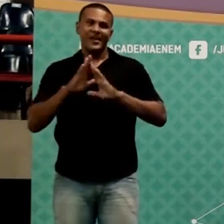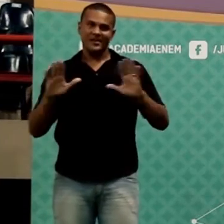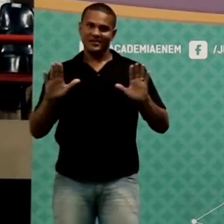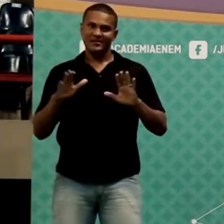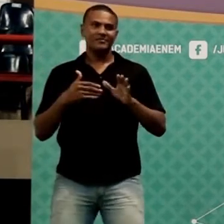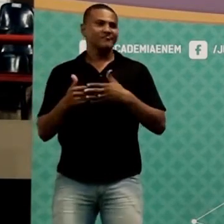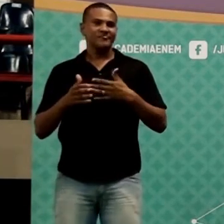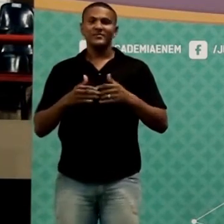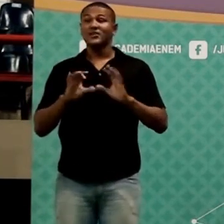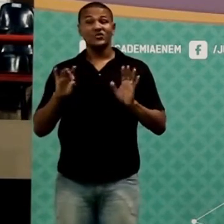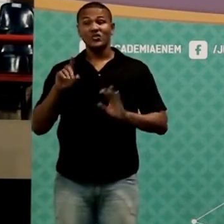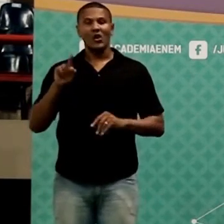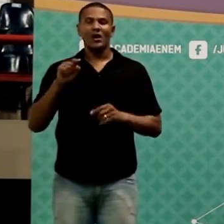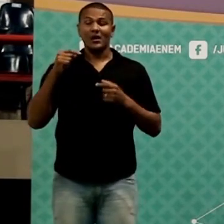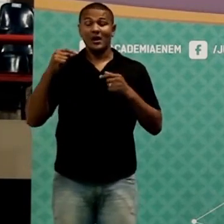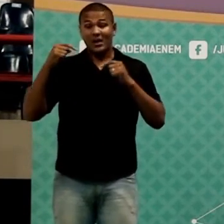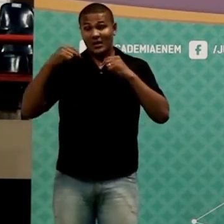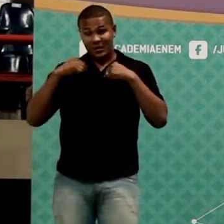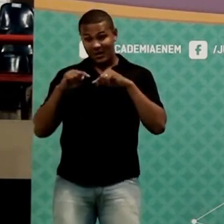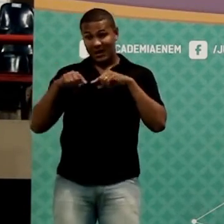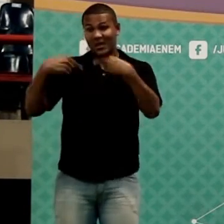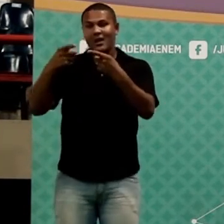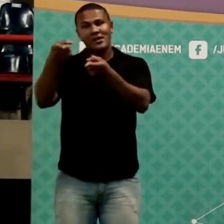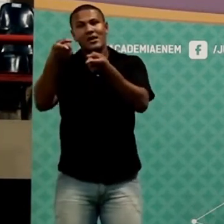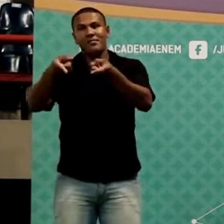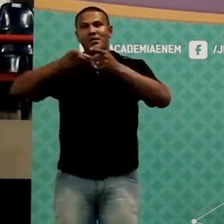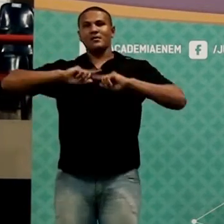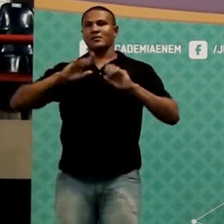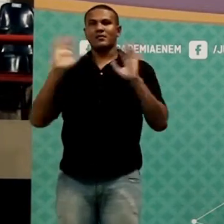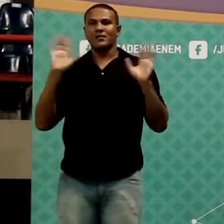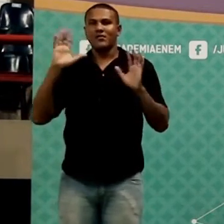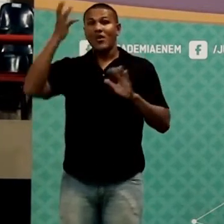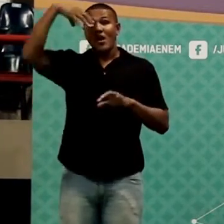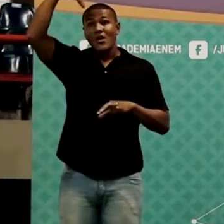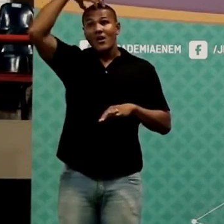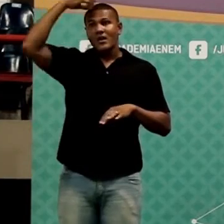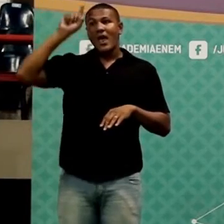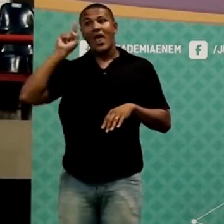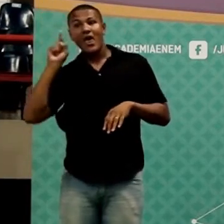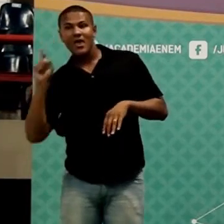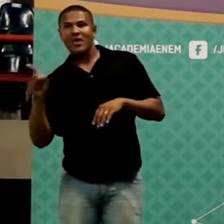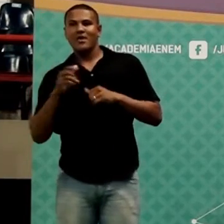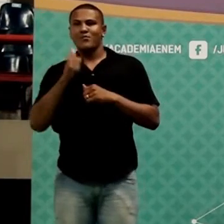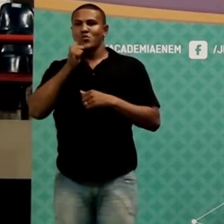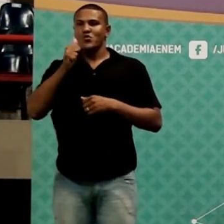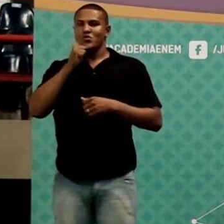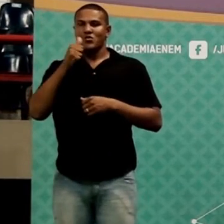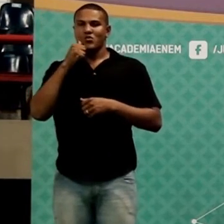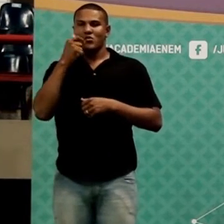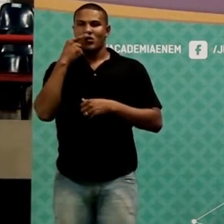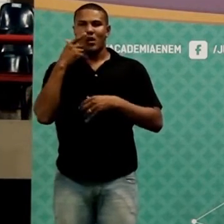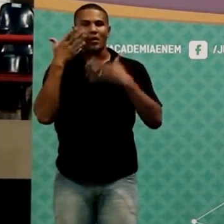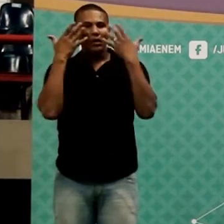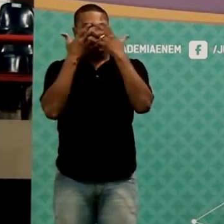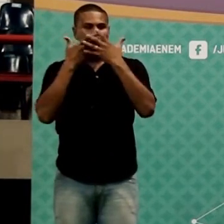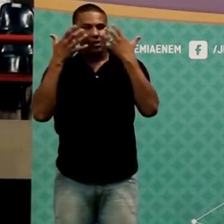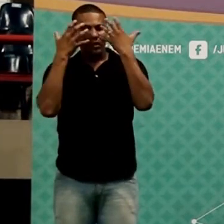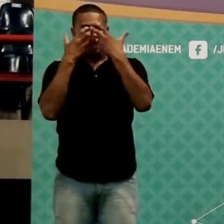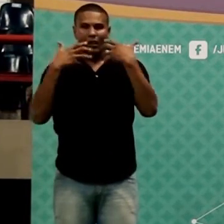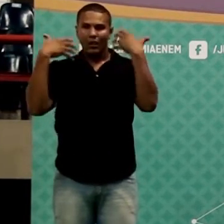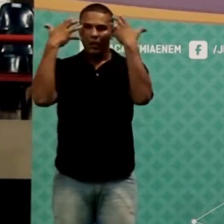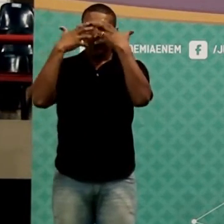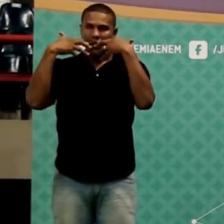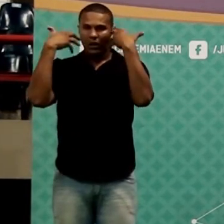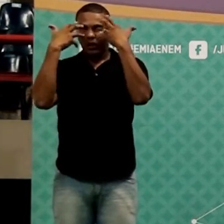cá, só funciona de cá para lá. Não é o rei que está questionando ela, é ela que está questionando o rei. Ele caiu na conversa